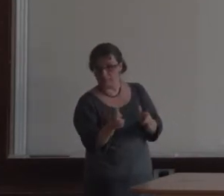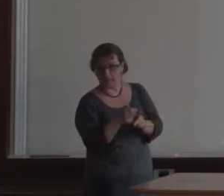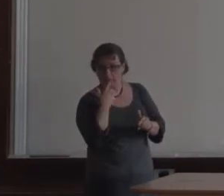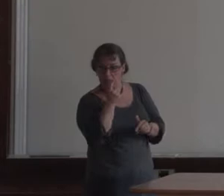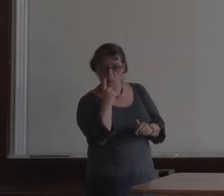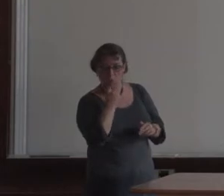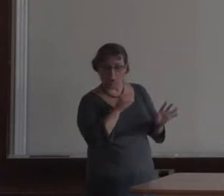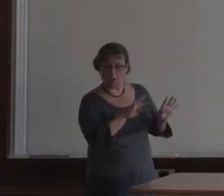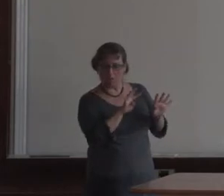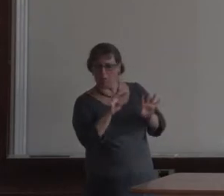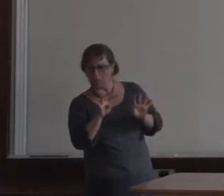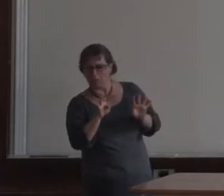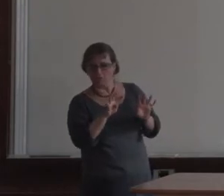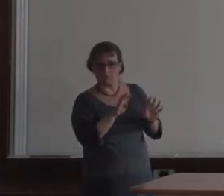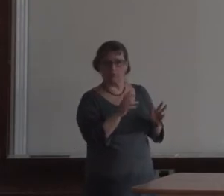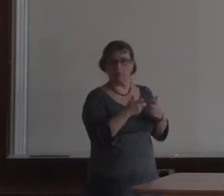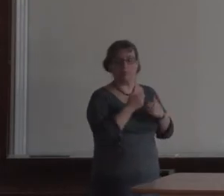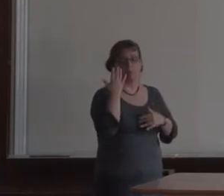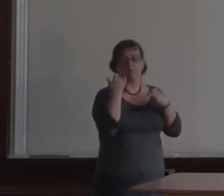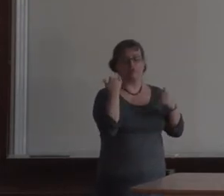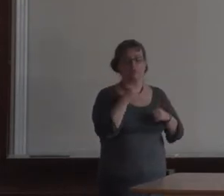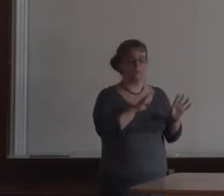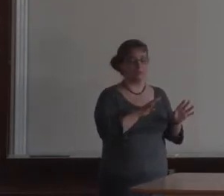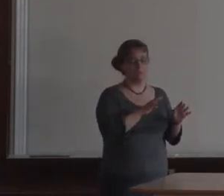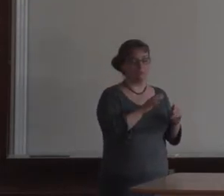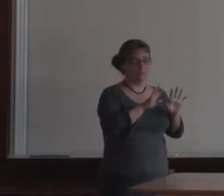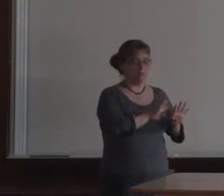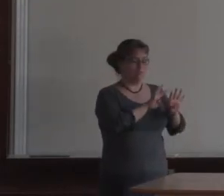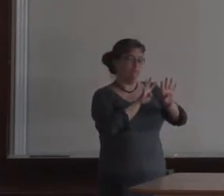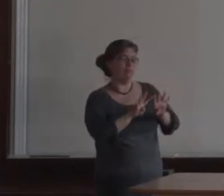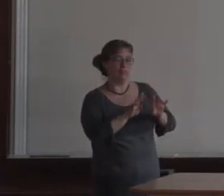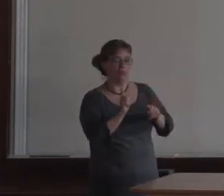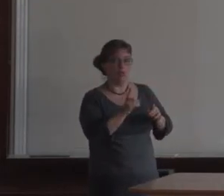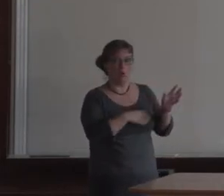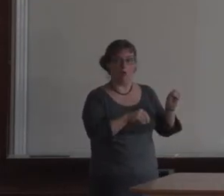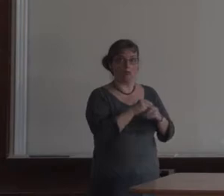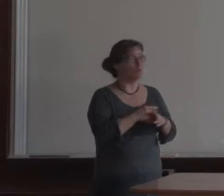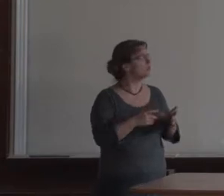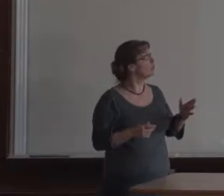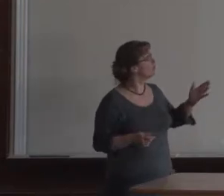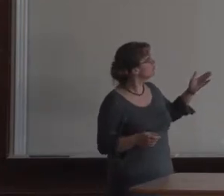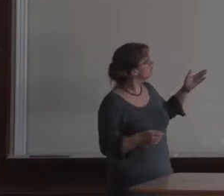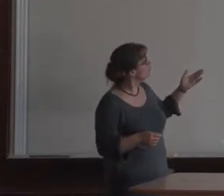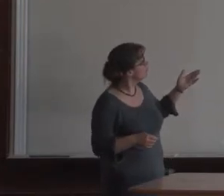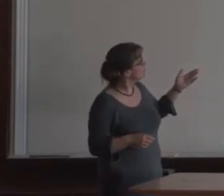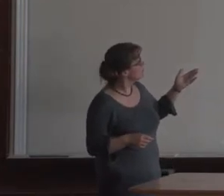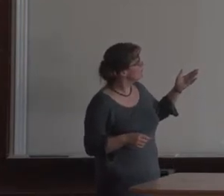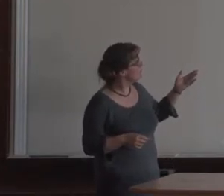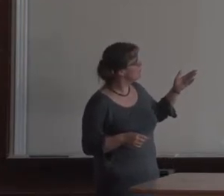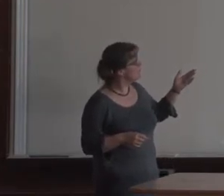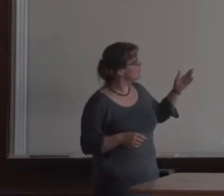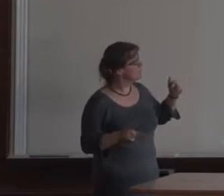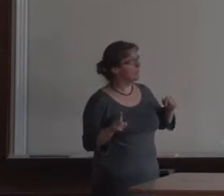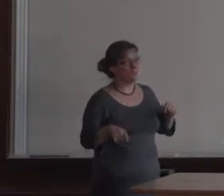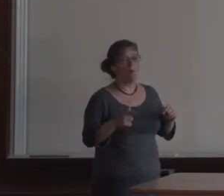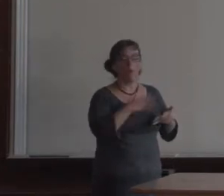Donc, si maintenant, dans mon test, je veux passer une valeur de décalage, ça va être un entier. Donc, je rajoute à Hypothesis, bon, ok, génère-moi du texte de longueur